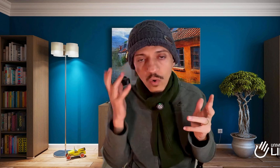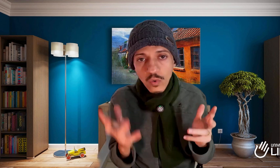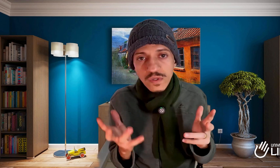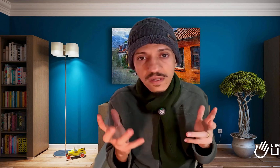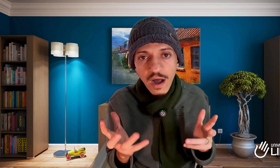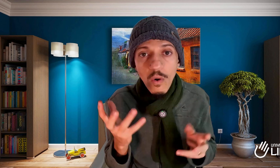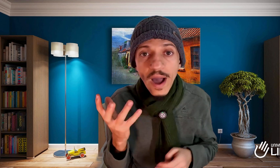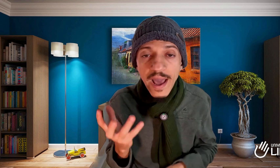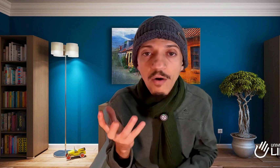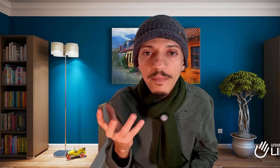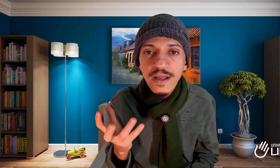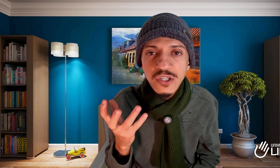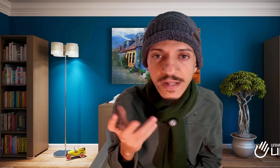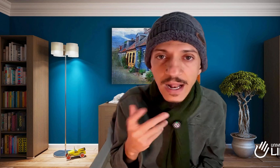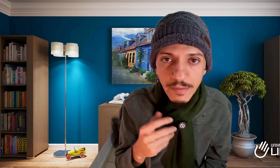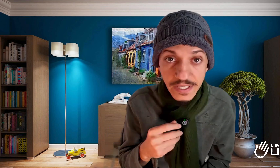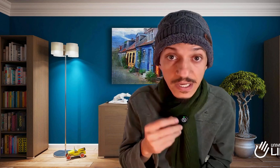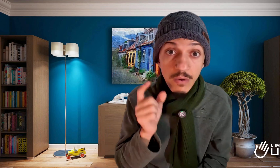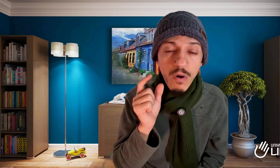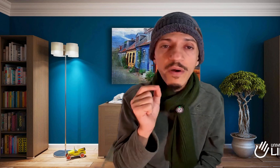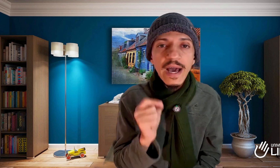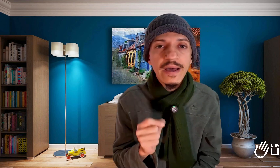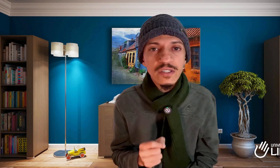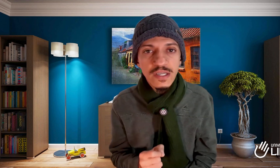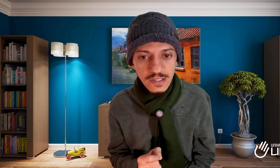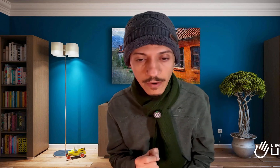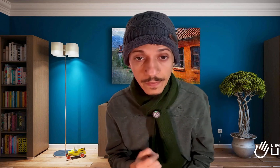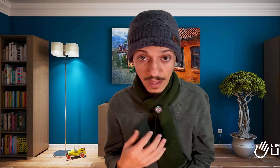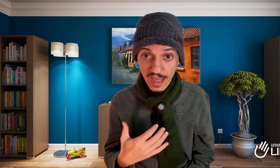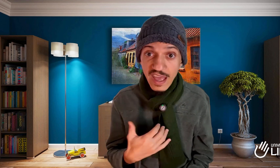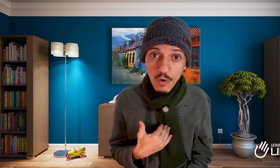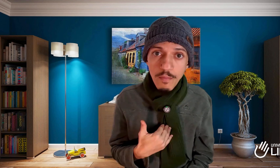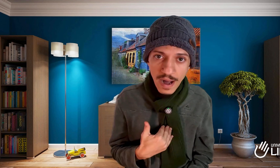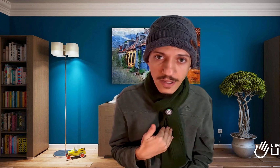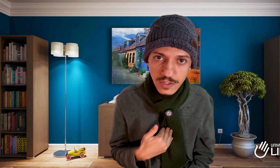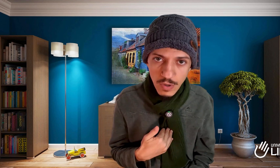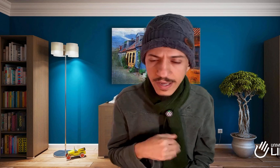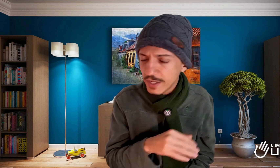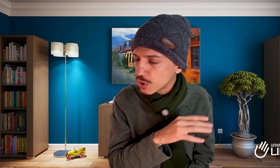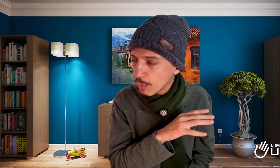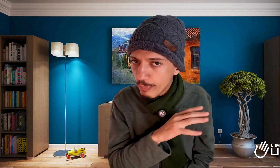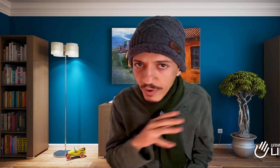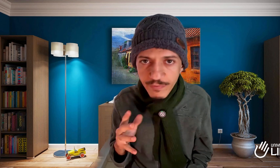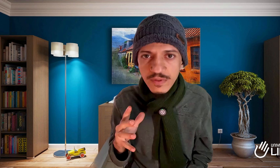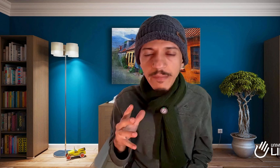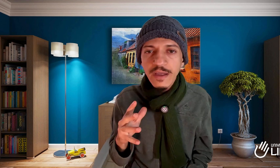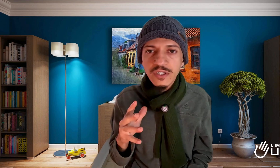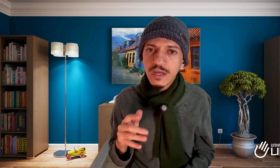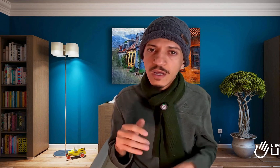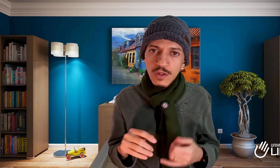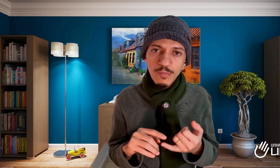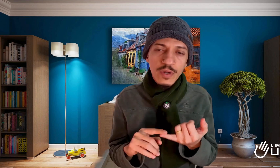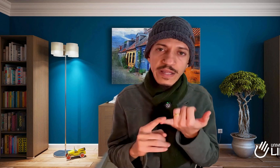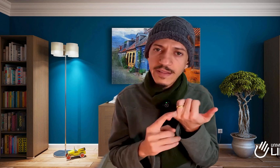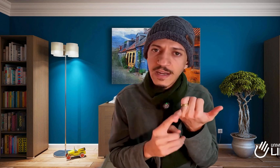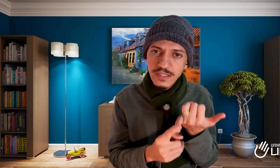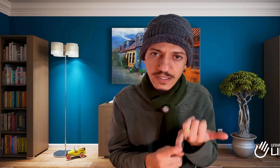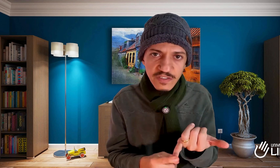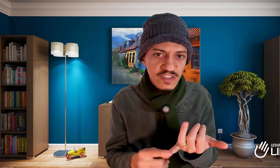o sinal realmente na Libras. Qual que é a grande questão? Eu, Madison, acredito profundamente no poder da inteligência